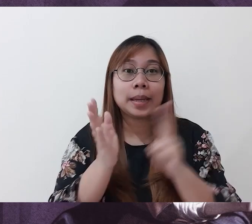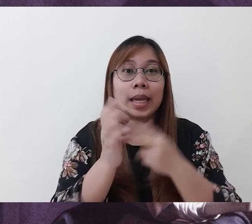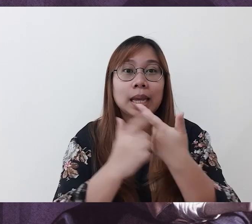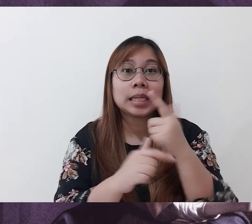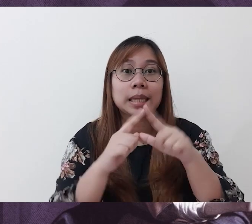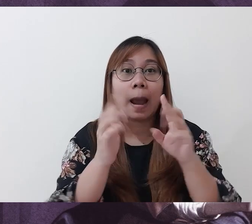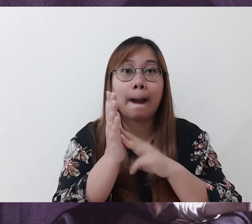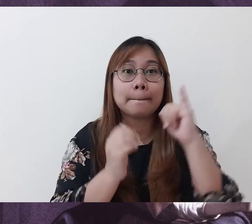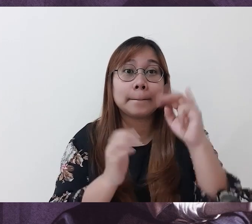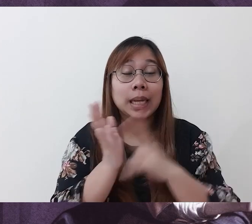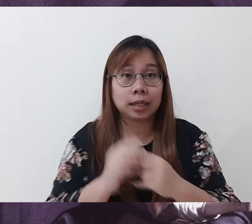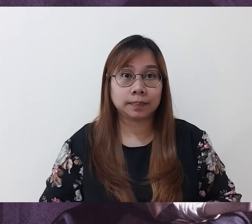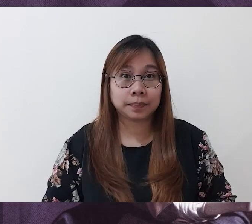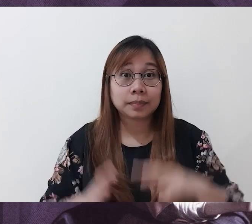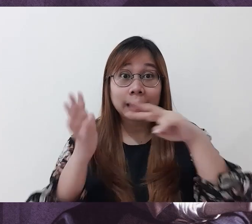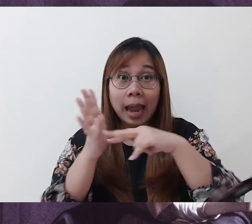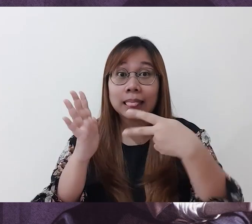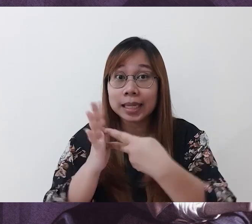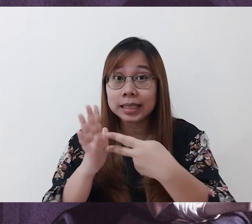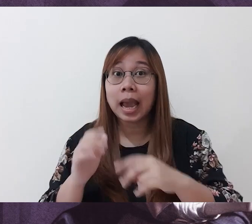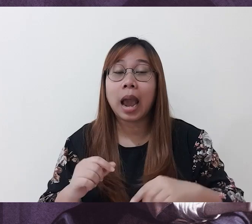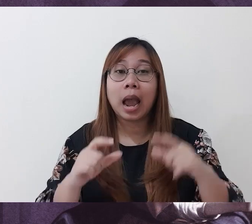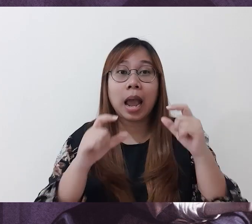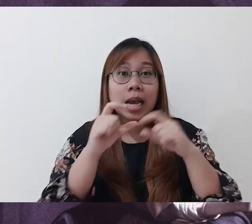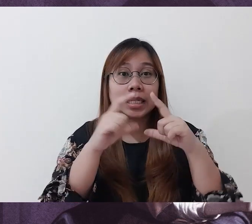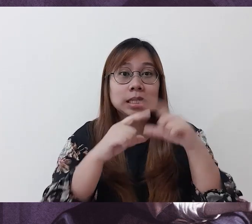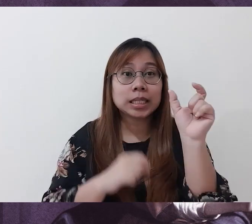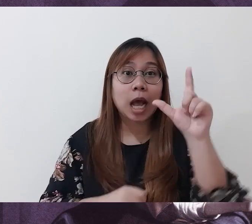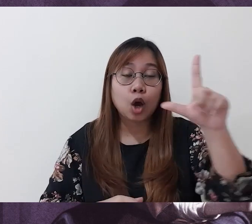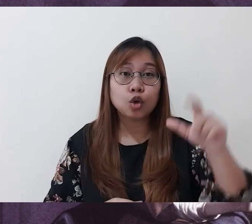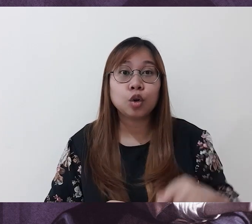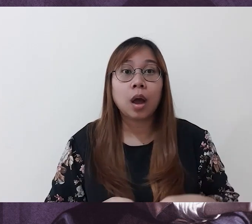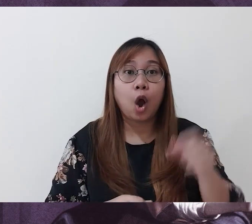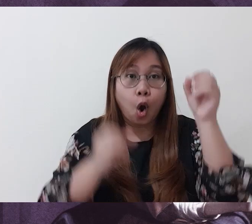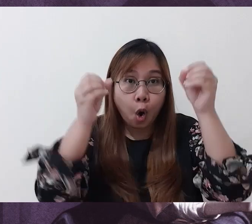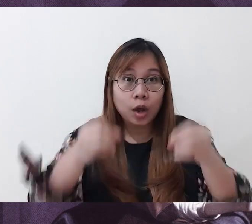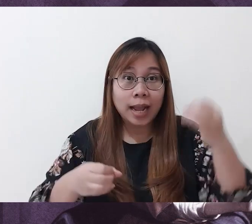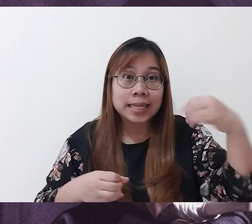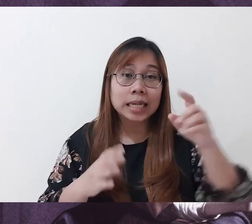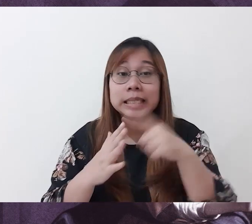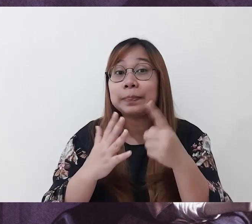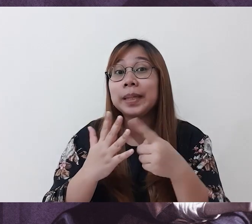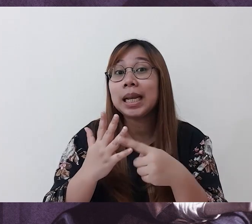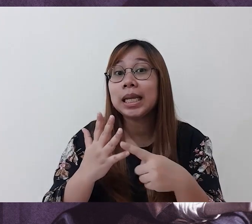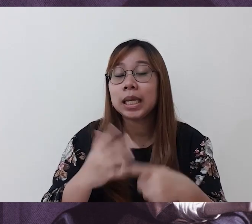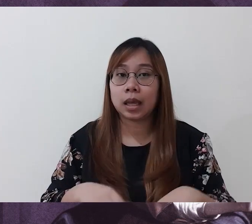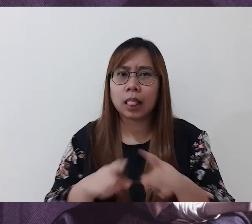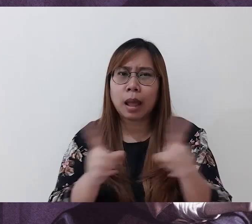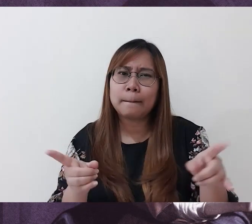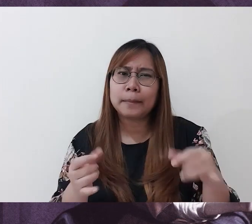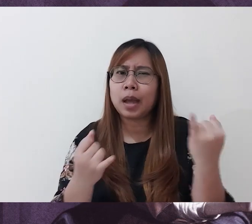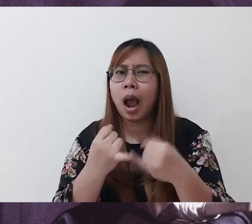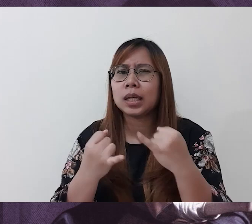Benyamin 40 tahun lamanya. Berarti dia itu, Saul itu mulai dari the people's choice. Tetapi